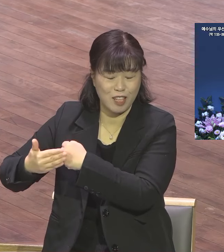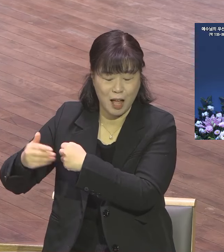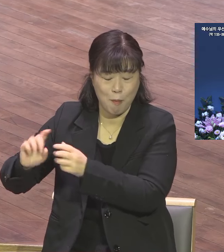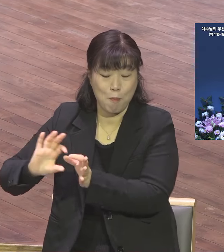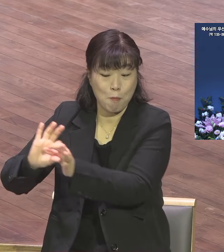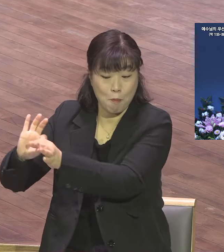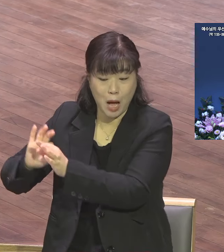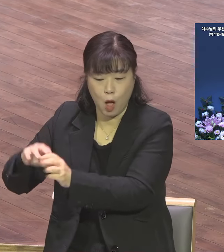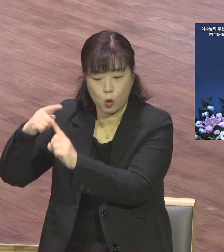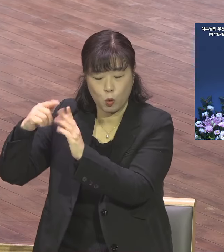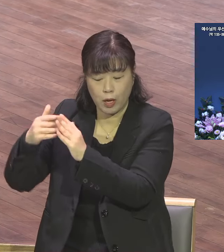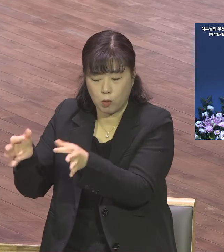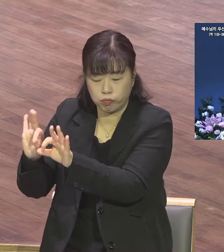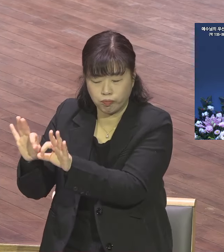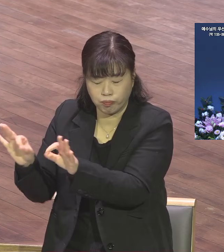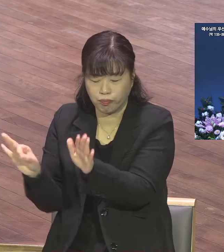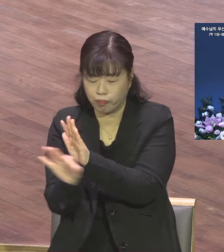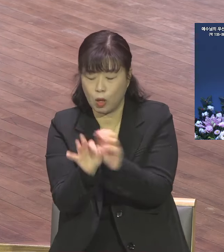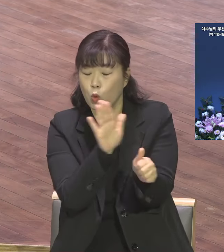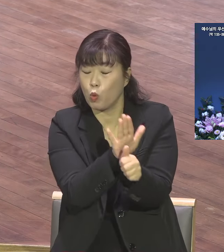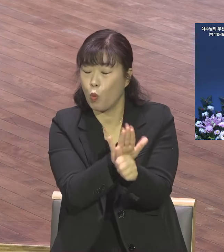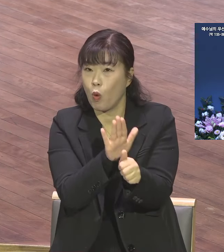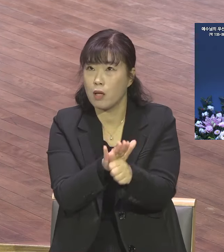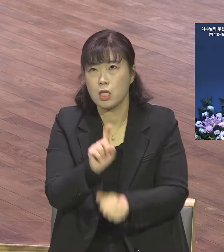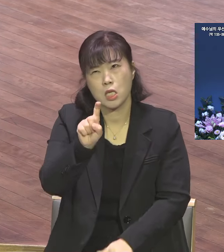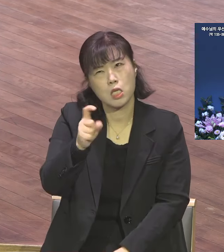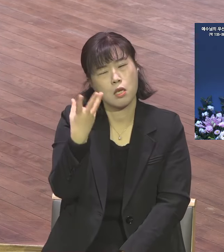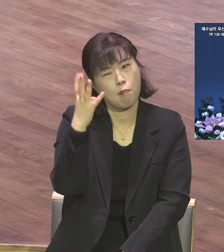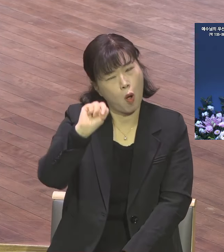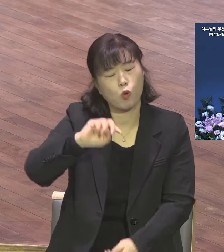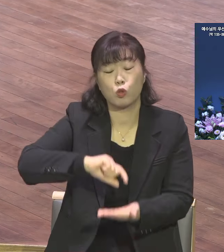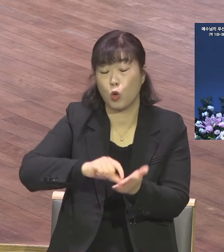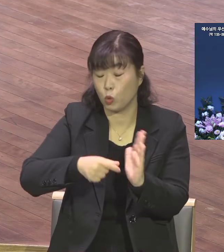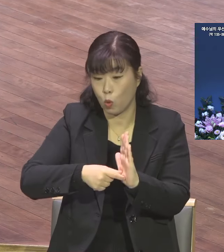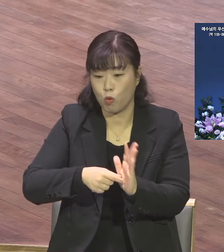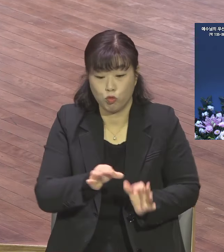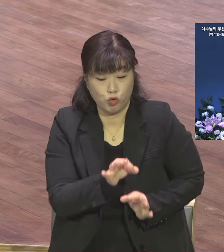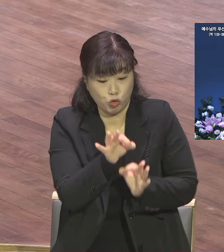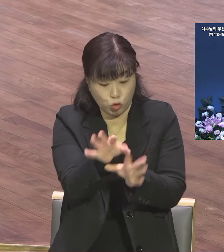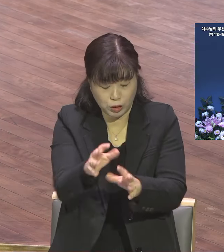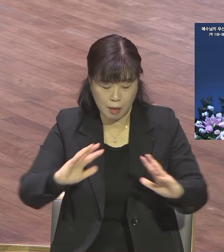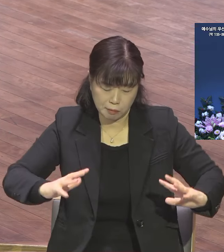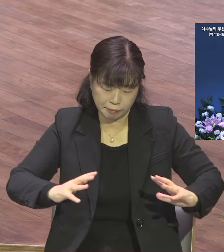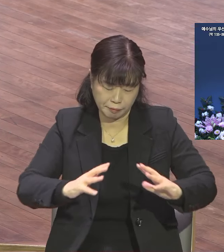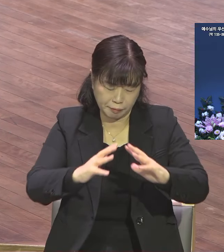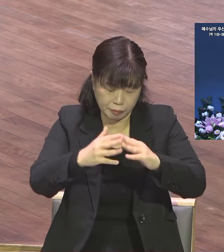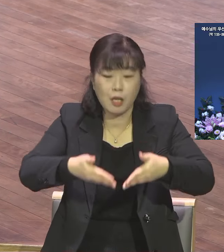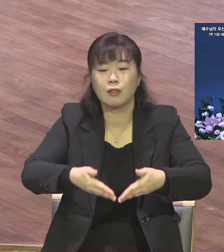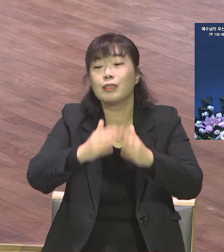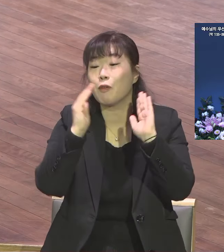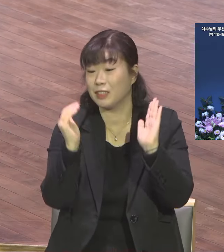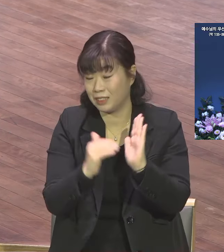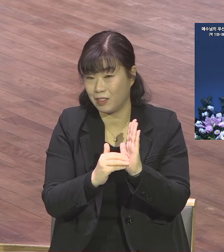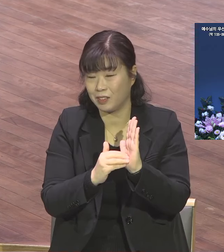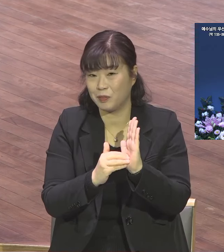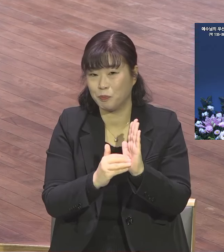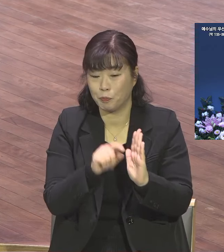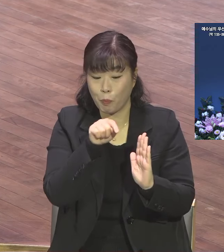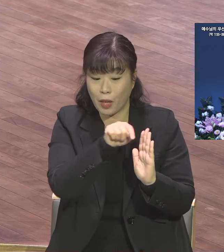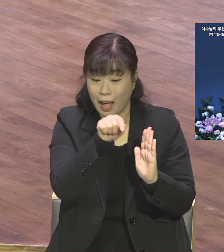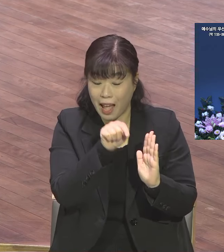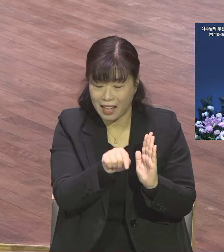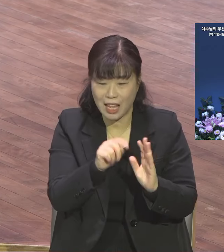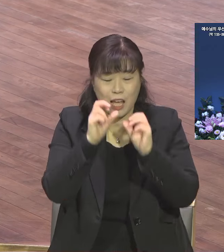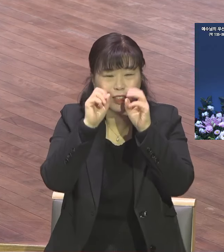세웠는데 박근은 선교사라고 박근은 선교사가 그곳에서 지금 30한 7년 동안 있는데 그